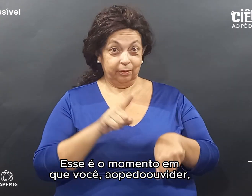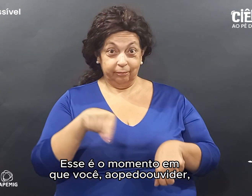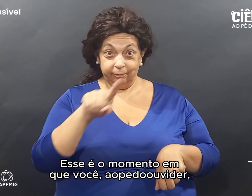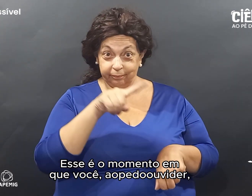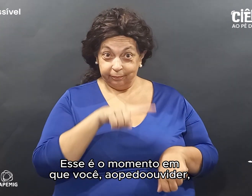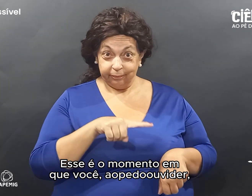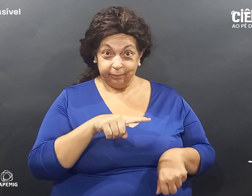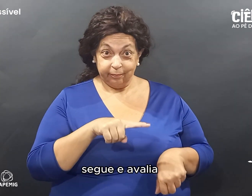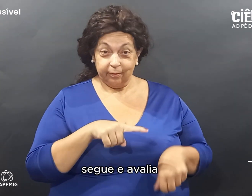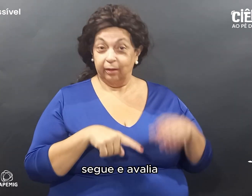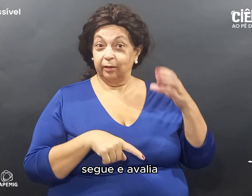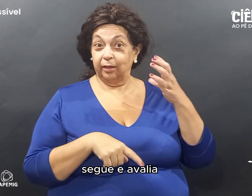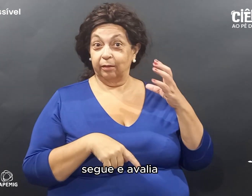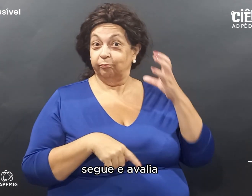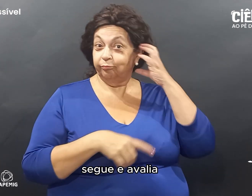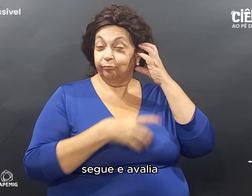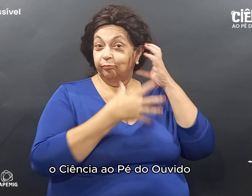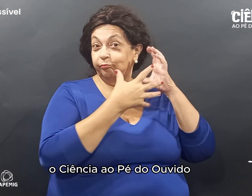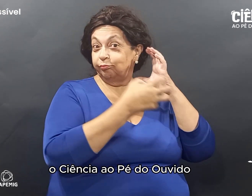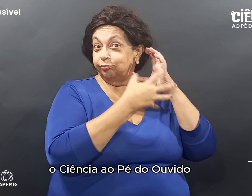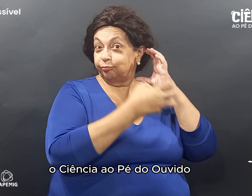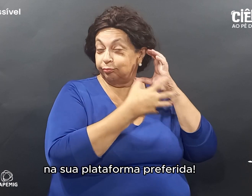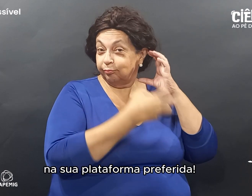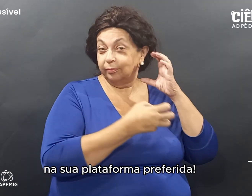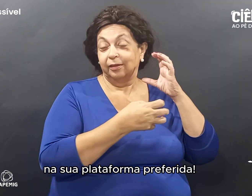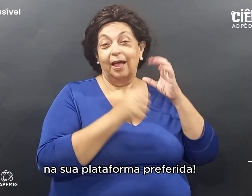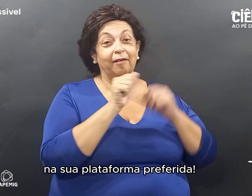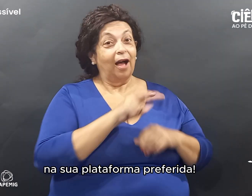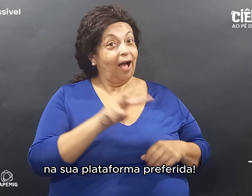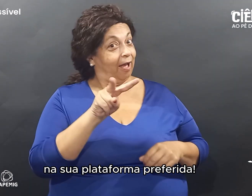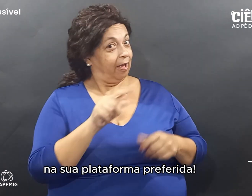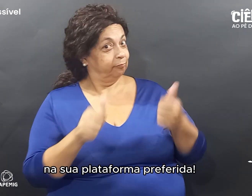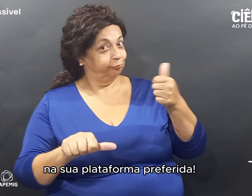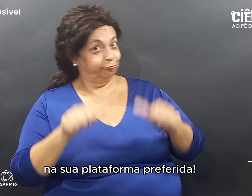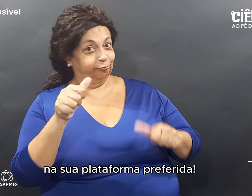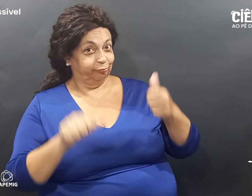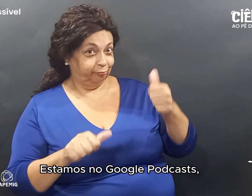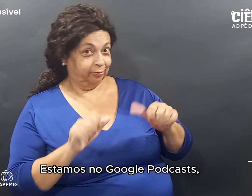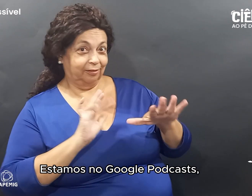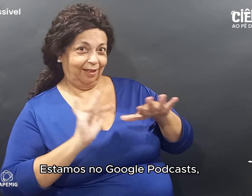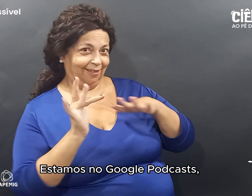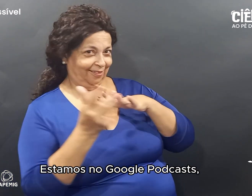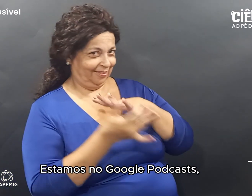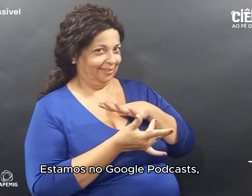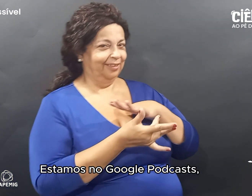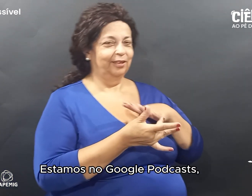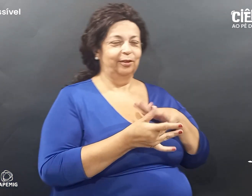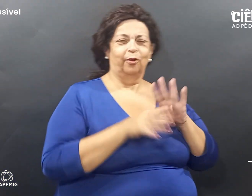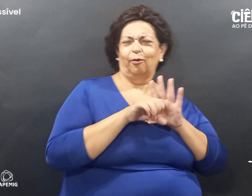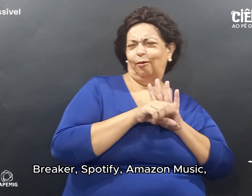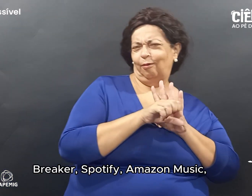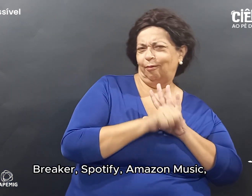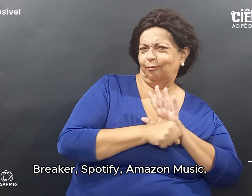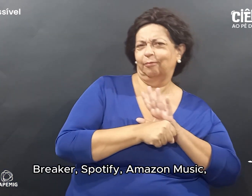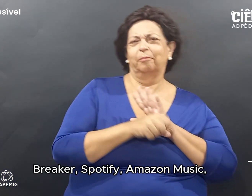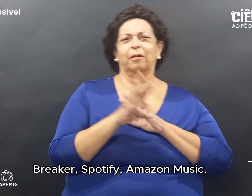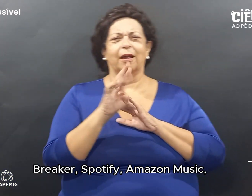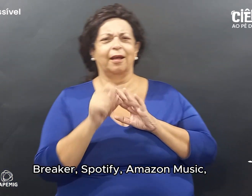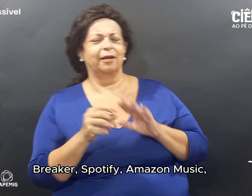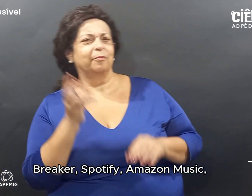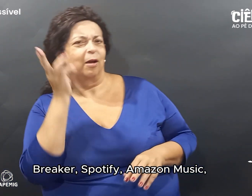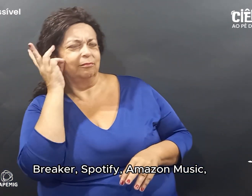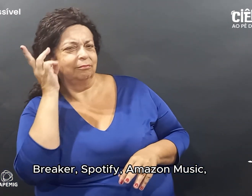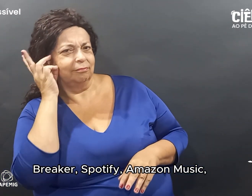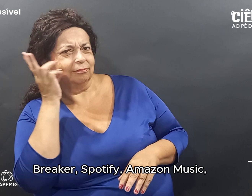você, ao pé do ouvido, segue e avalia o Ciência ao Pé do Ouvido na sua plataforma preferida. Estamos no Google Podcasts, Breaker,